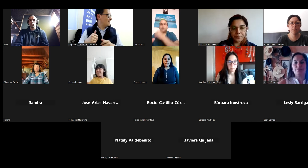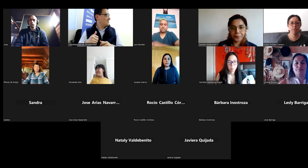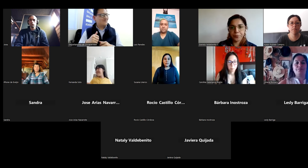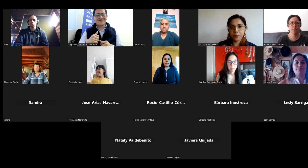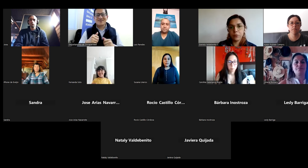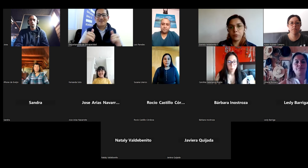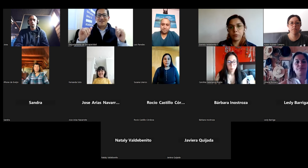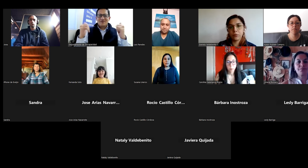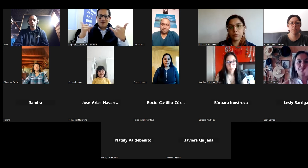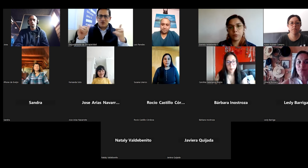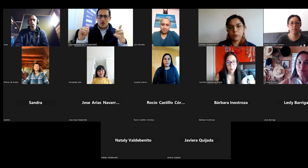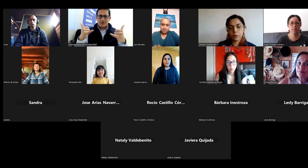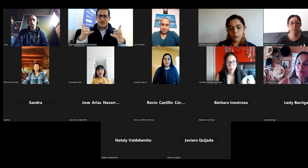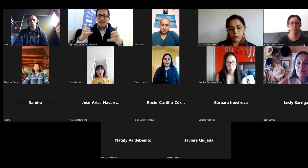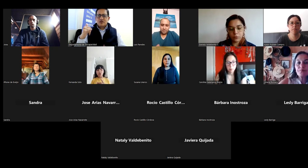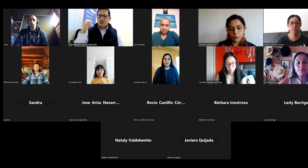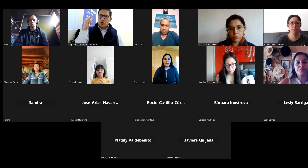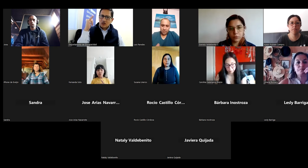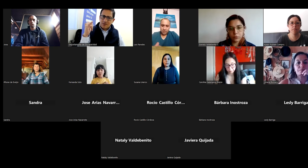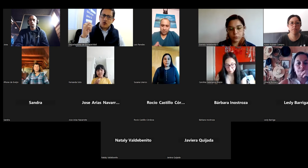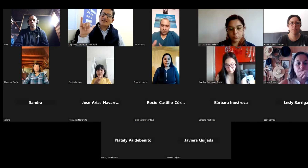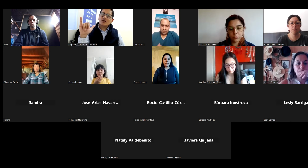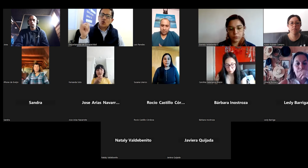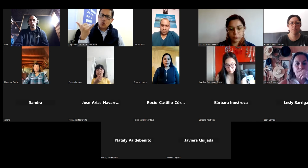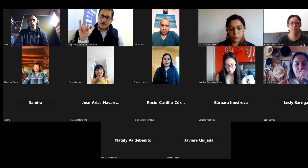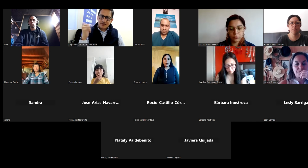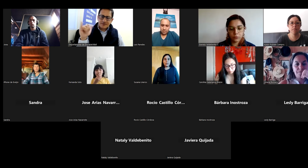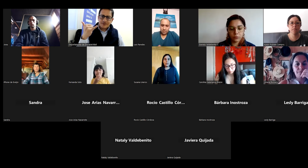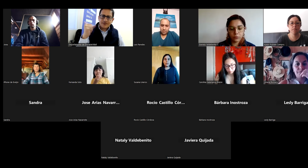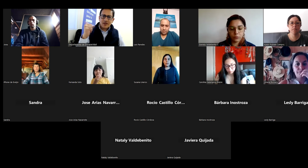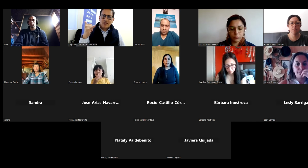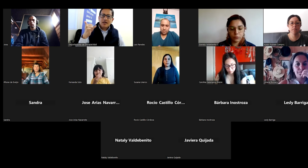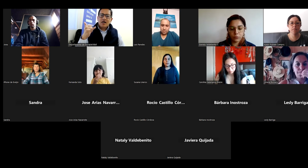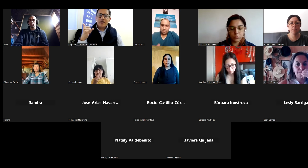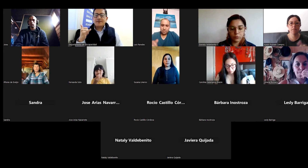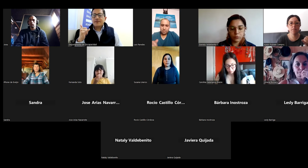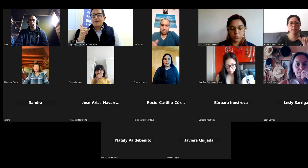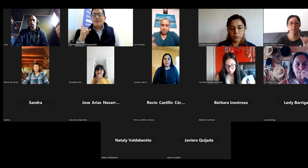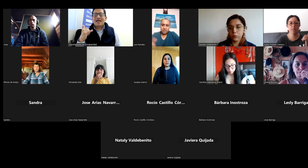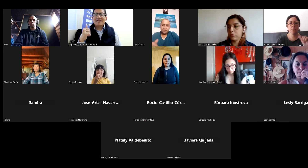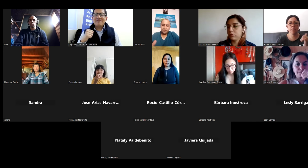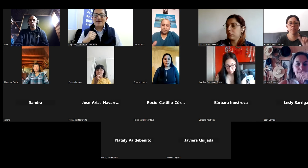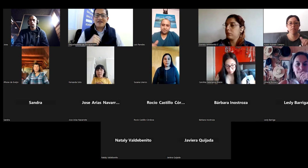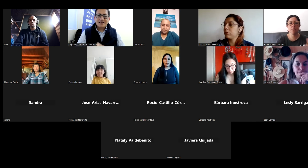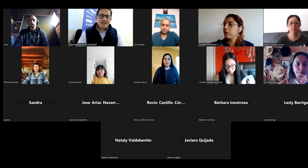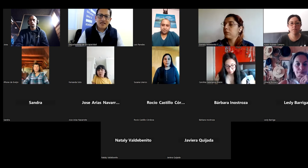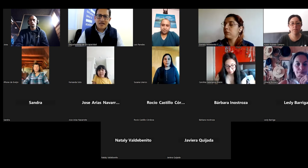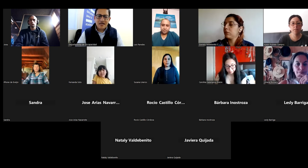Hola, hola. Verbo jugar. Entonces, una sola mano es jueves. Ahora, para el día viernes, la